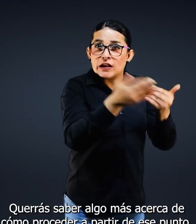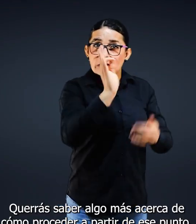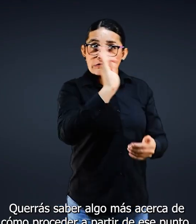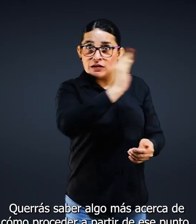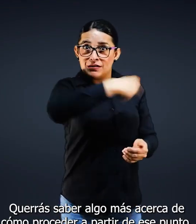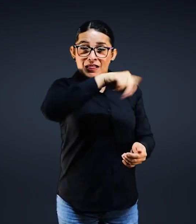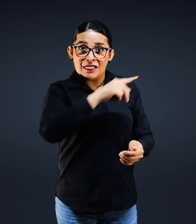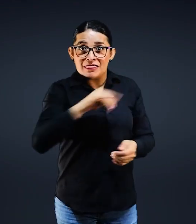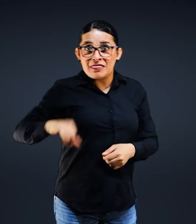de ese punto.